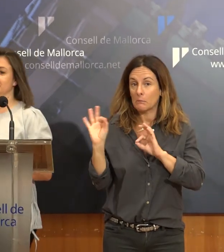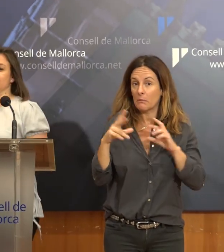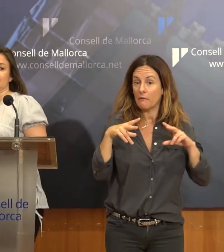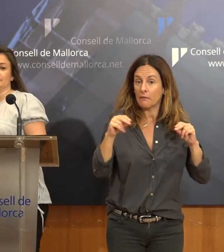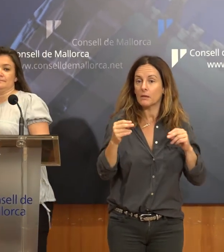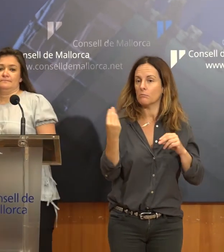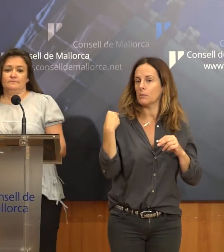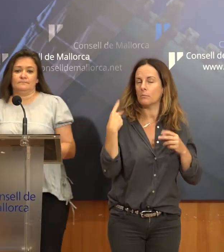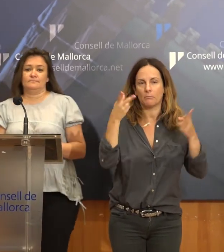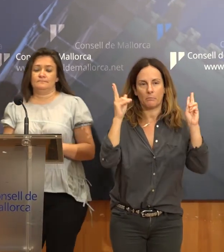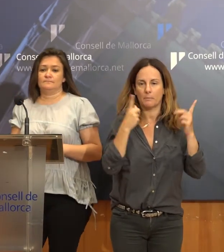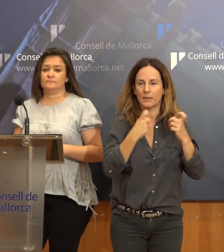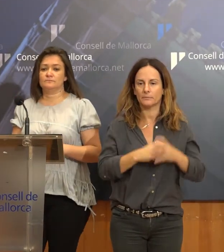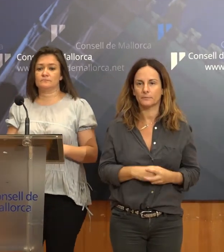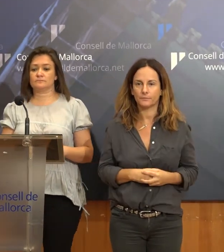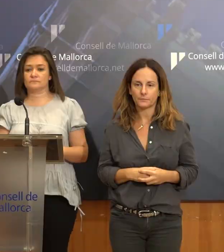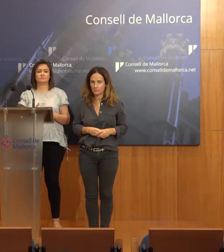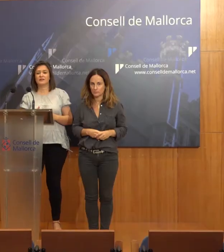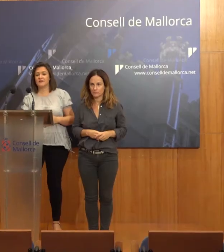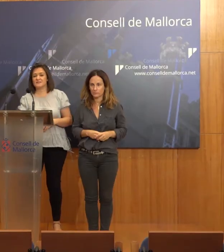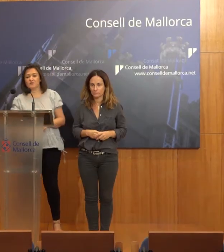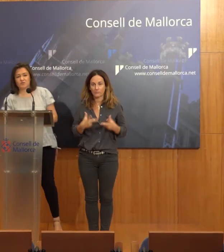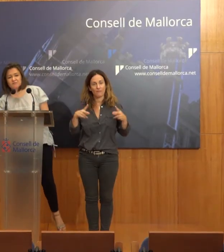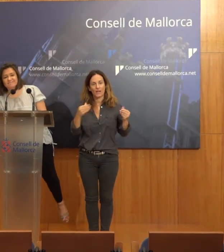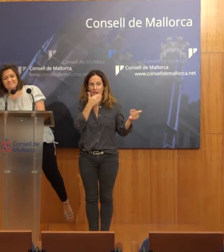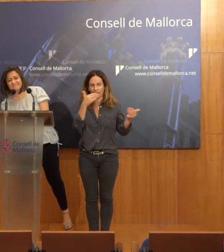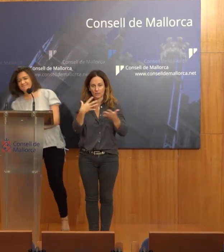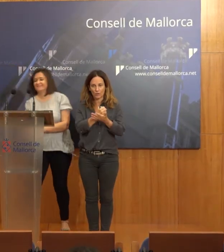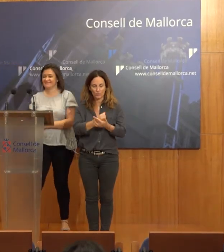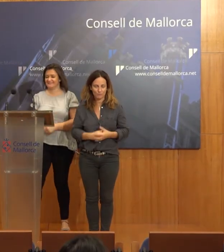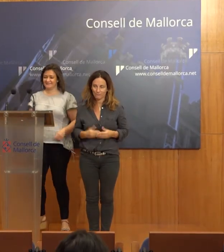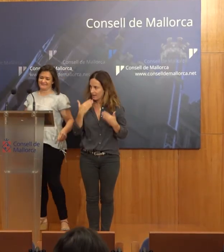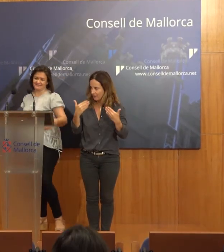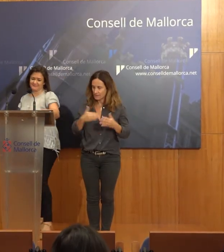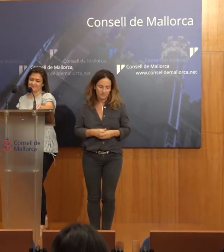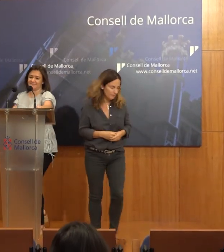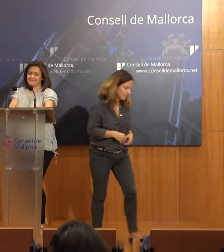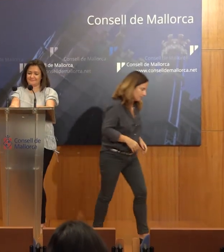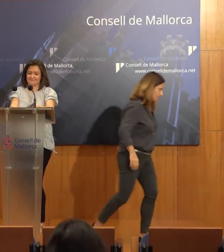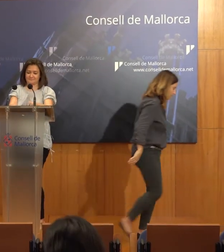Gràcies a tots. Gràcies.